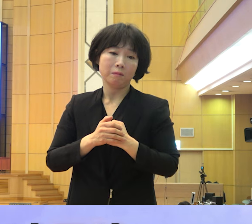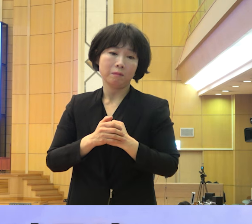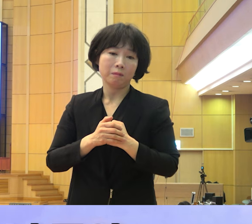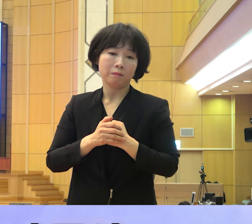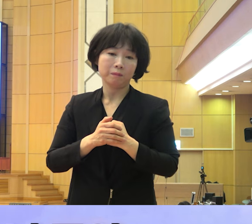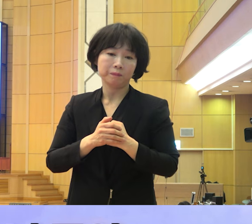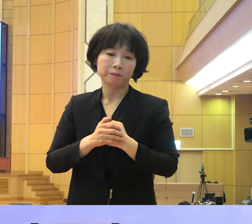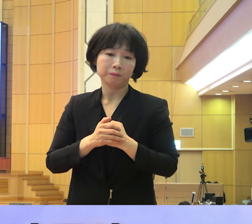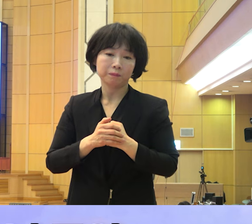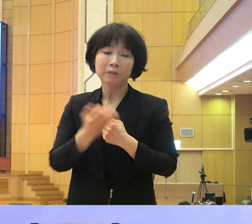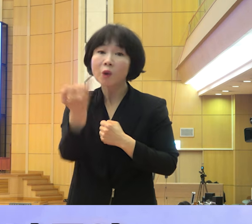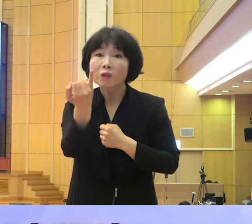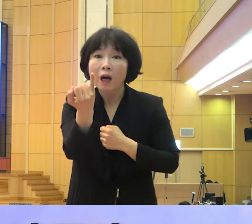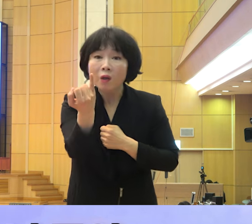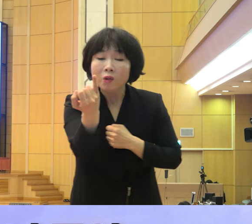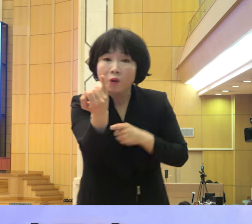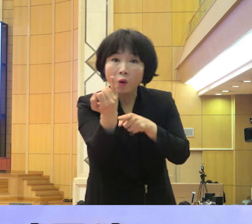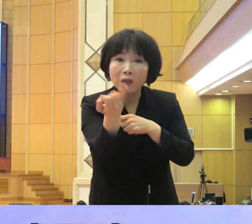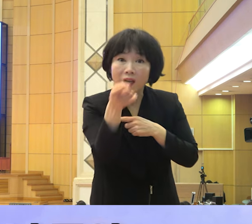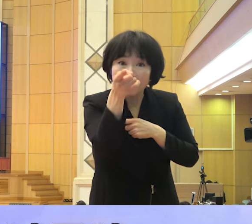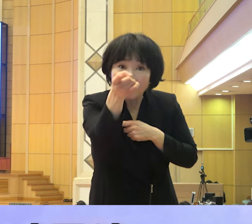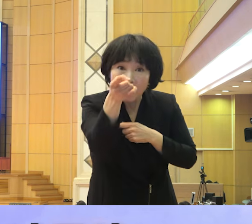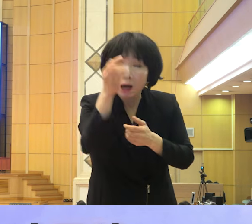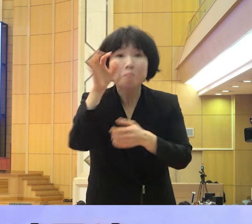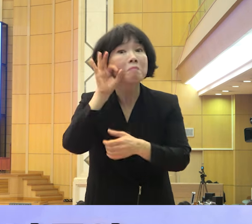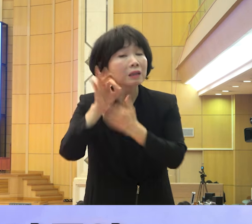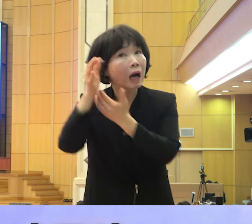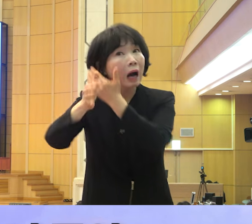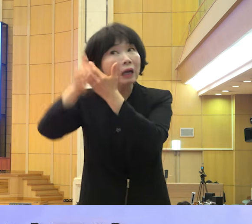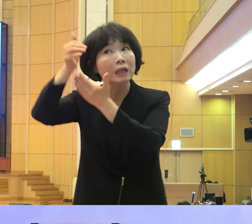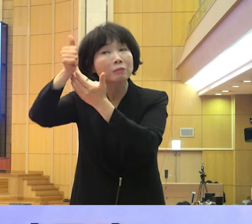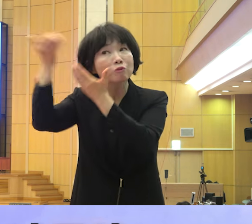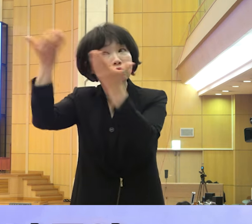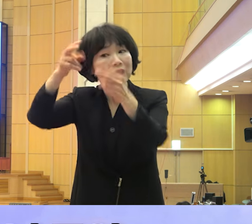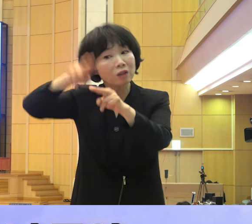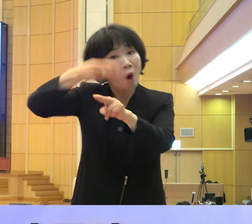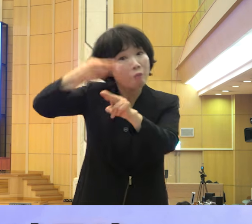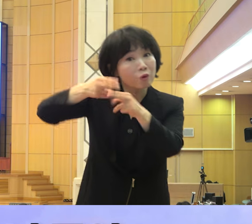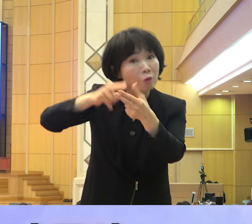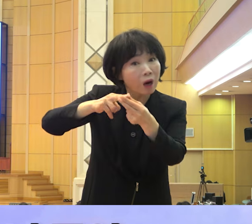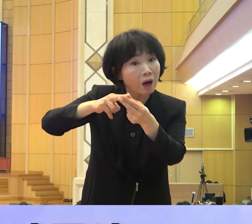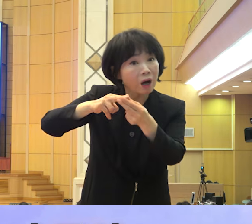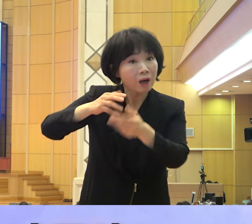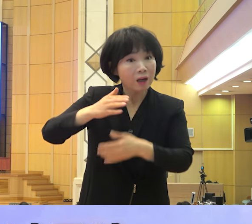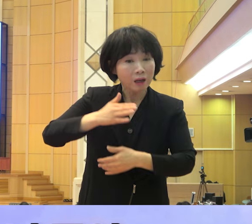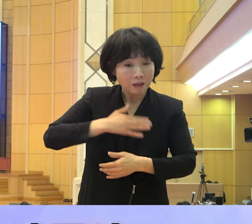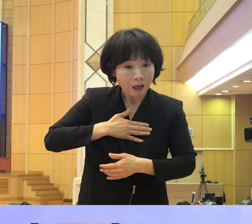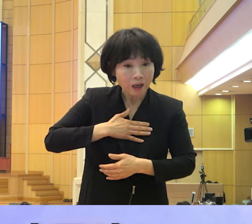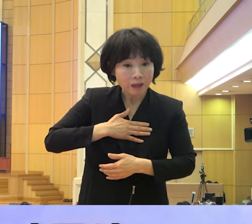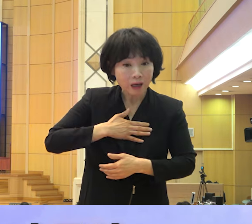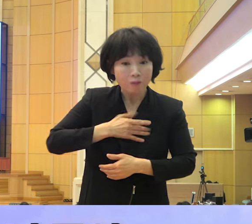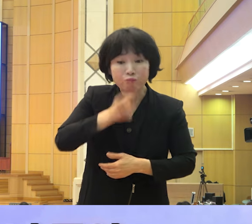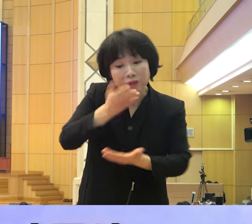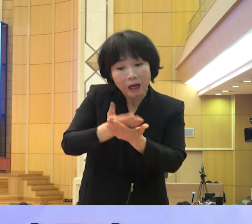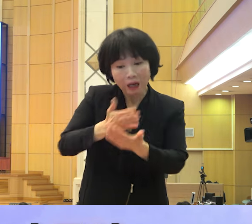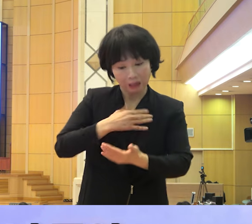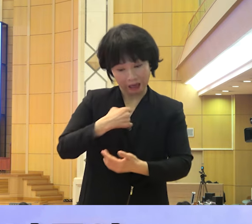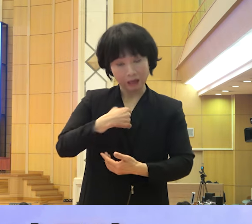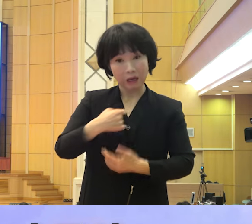만일 하나님의 선물과 또 내게 물을 달라고 하는